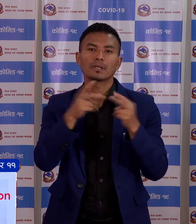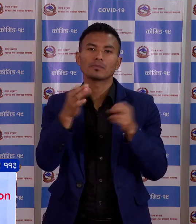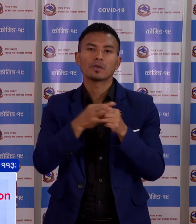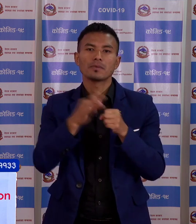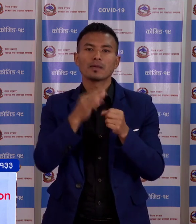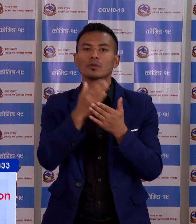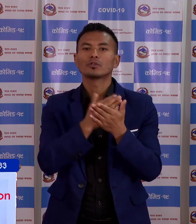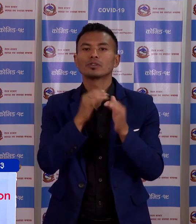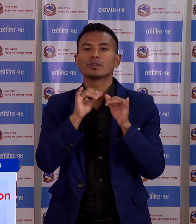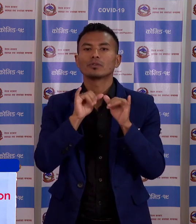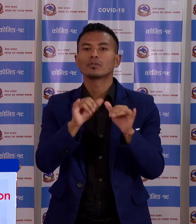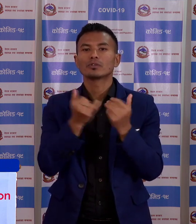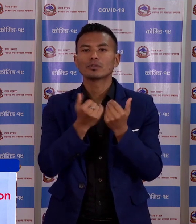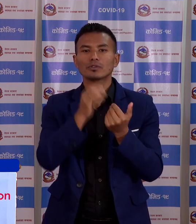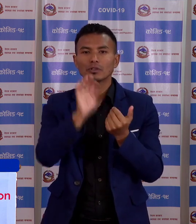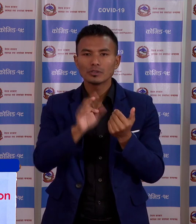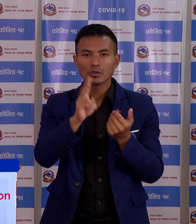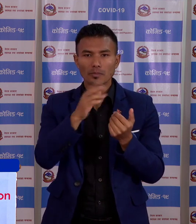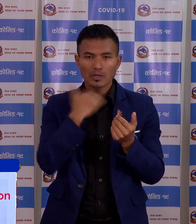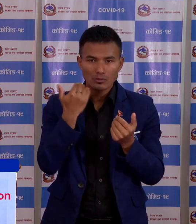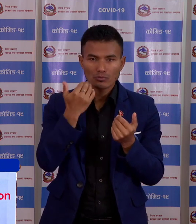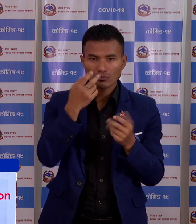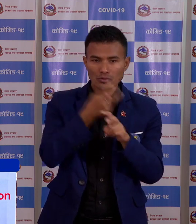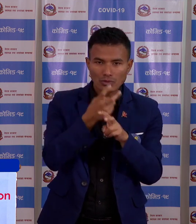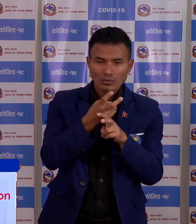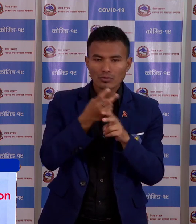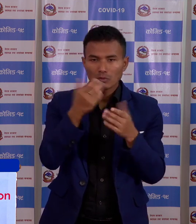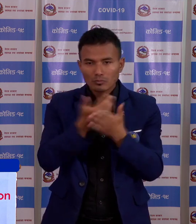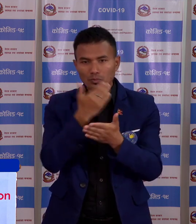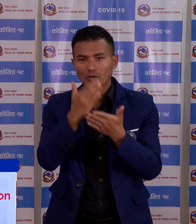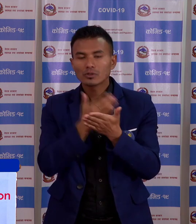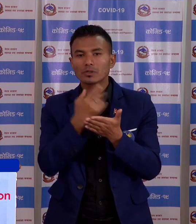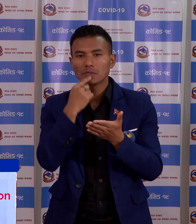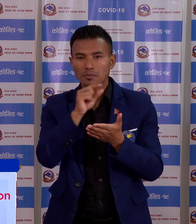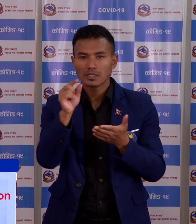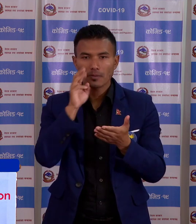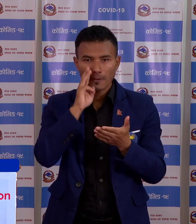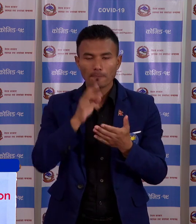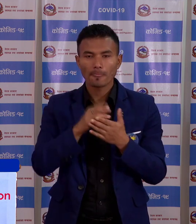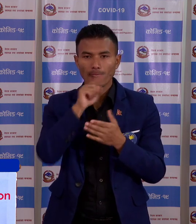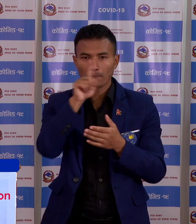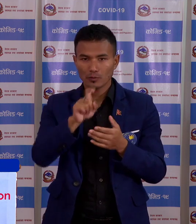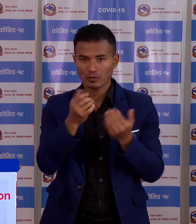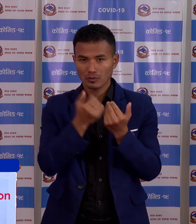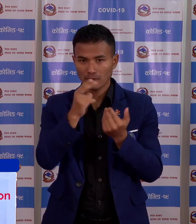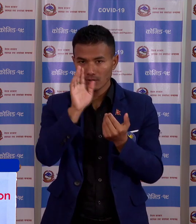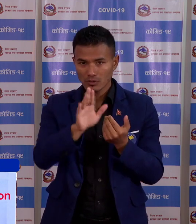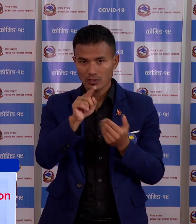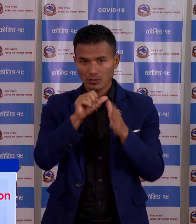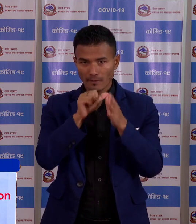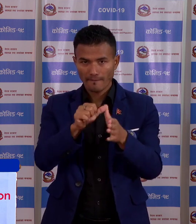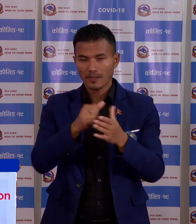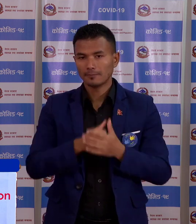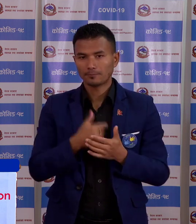को व्यवस्तापन कसरी गरना सकीन छा र इस्तो मिर्ति वरू र जटील उनलाई कसरी जोगा उनना सकीन छा बनने आसायको प्रस्ण छा तेसको